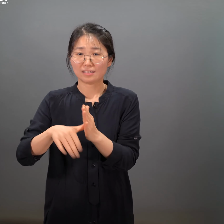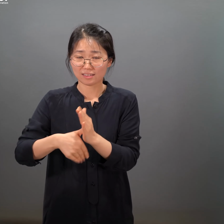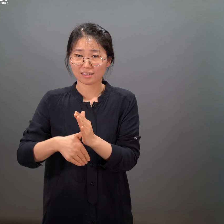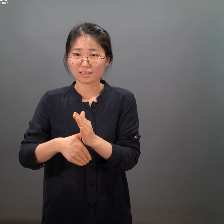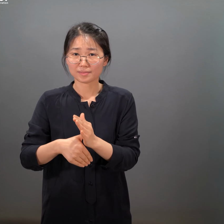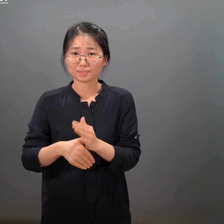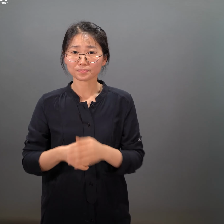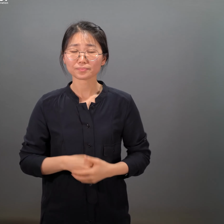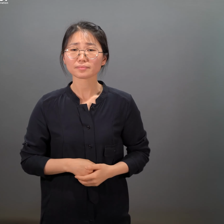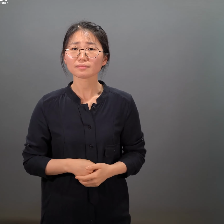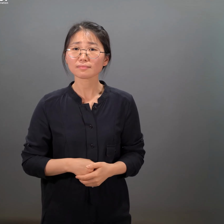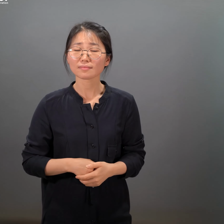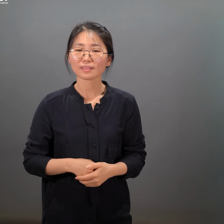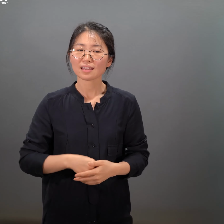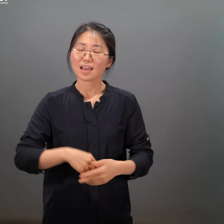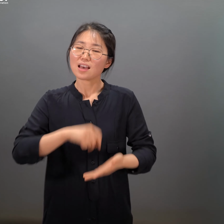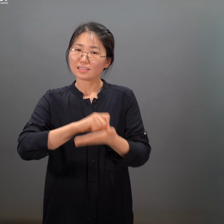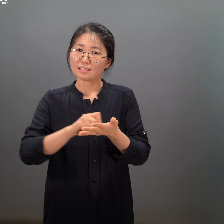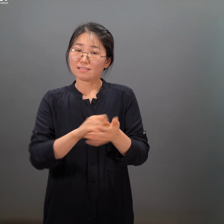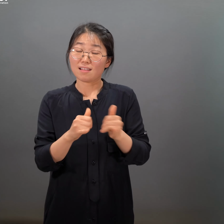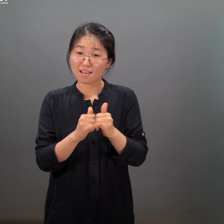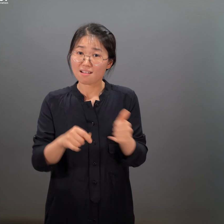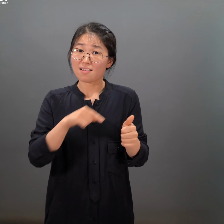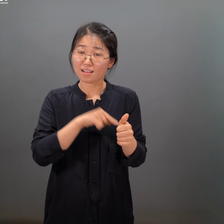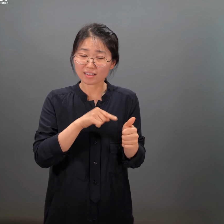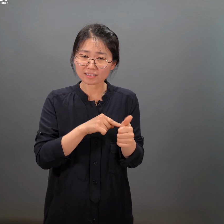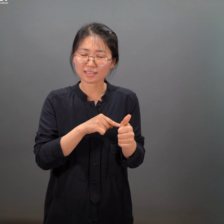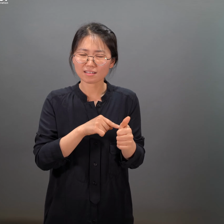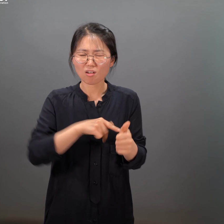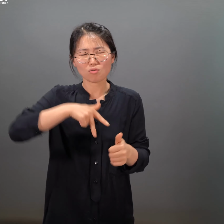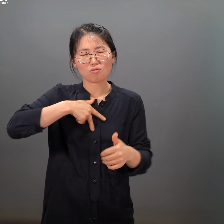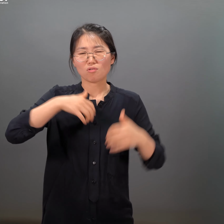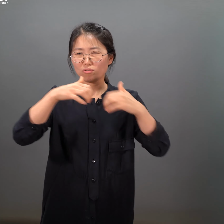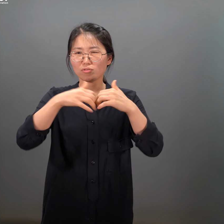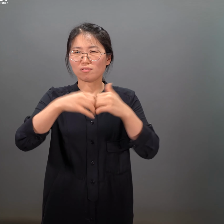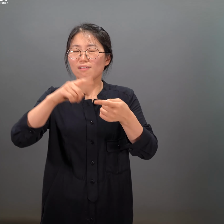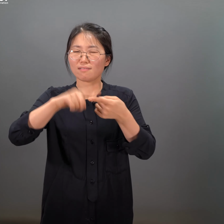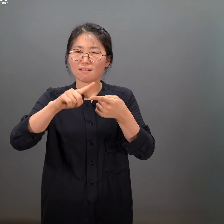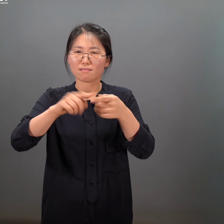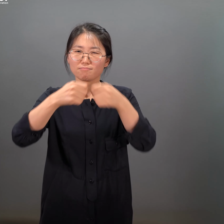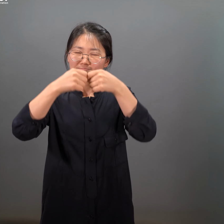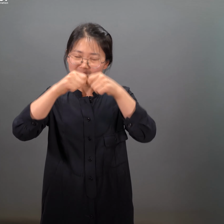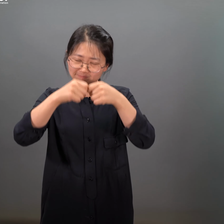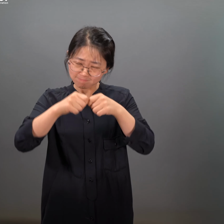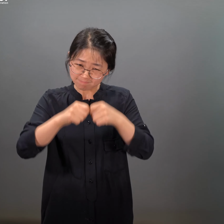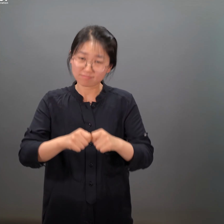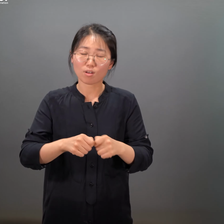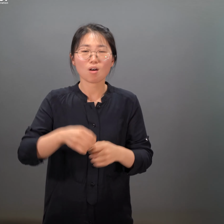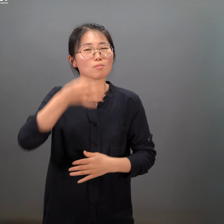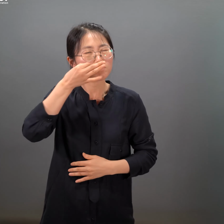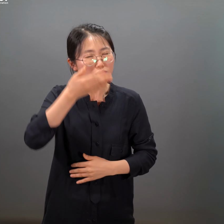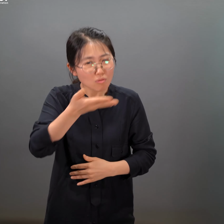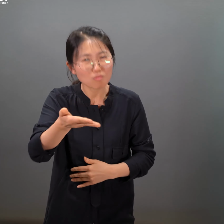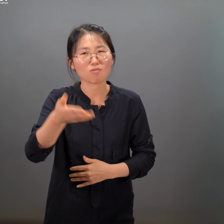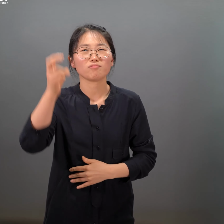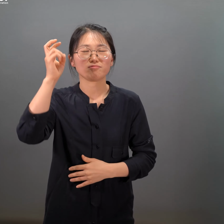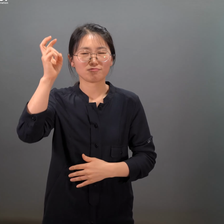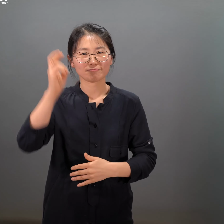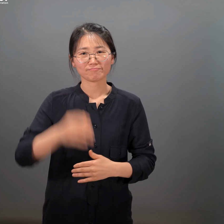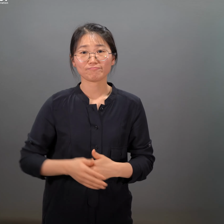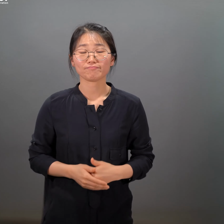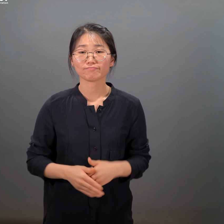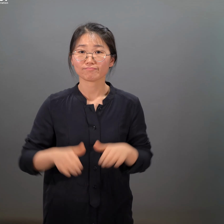시대입니다. 사사기를 기록한 이 역사가는요, 이 전쟁을 적나라하게 이제부터